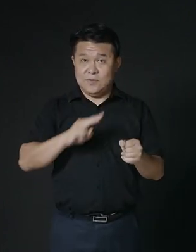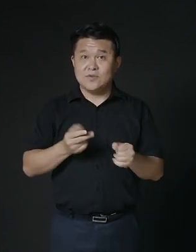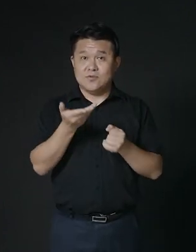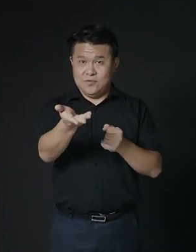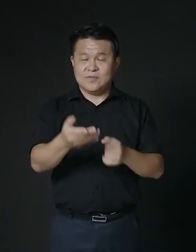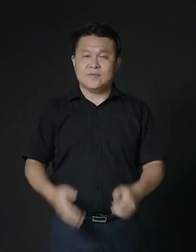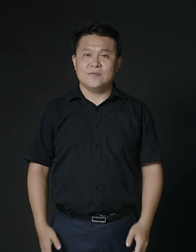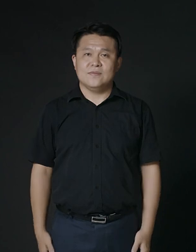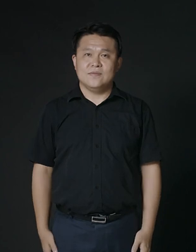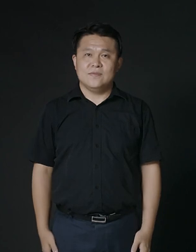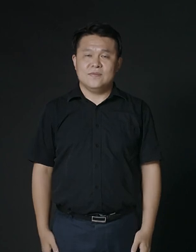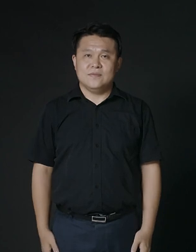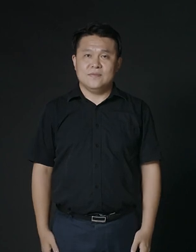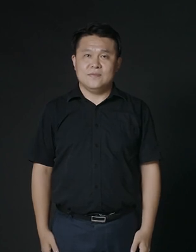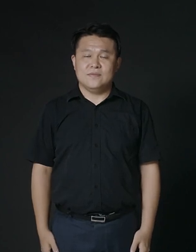지향합니다